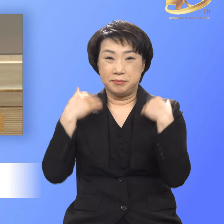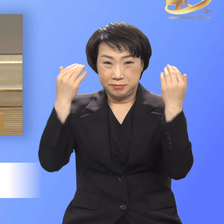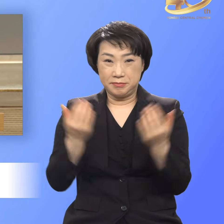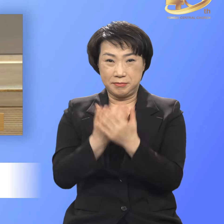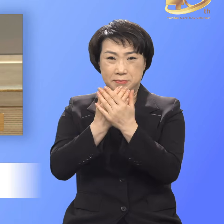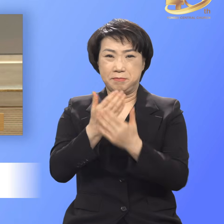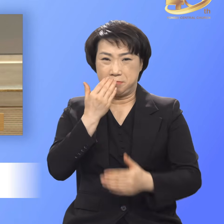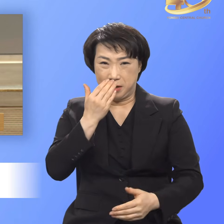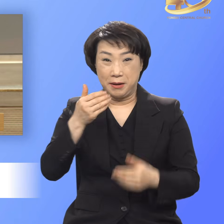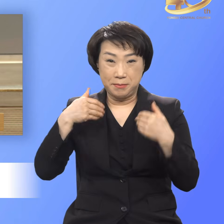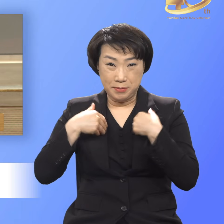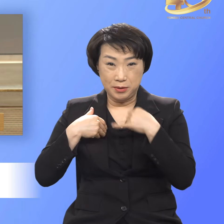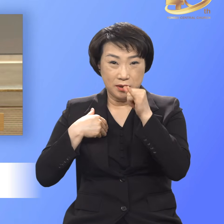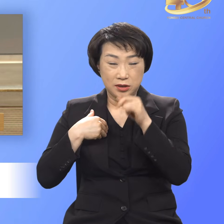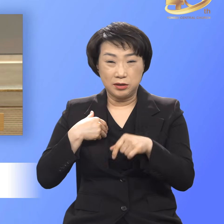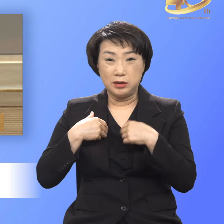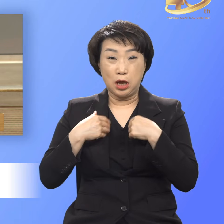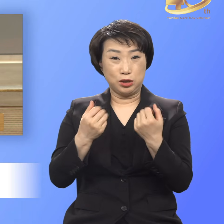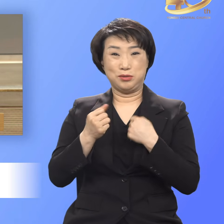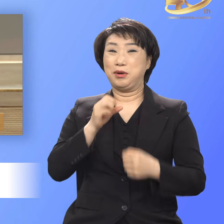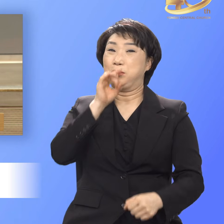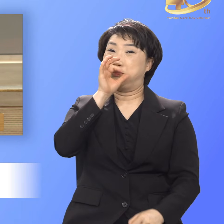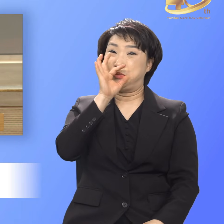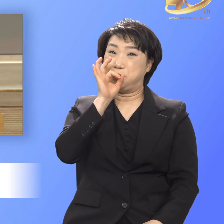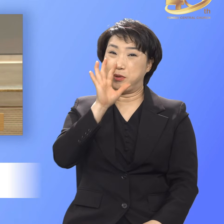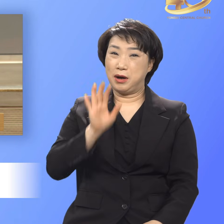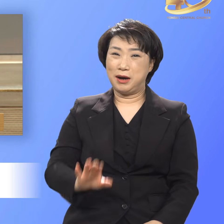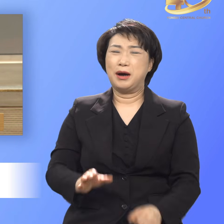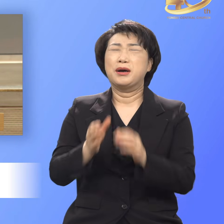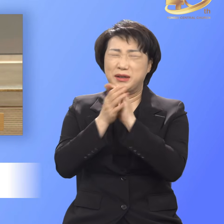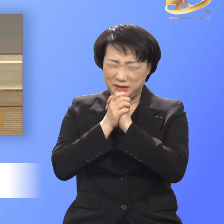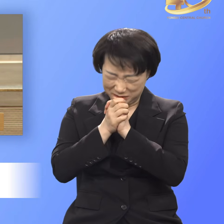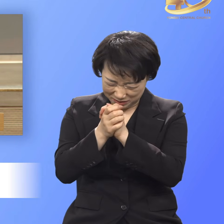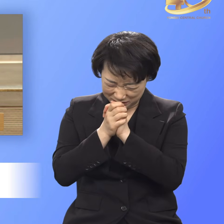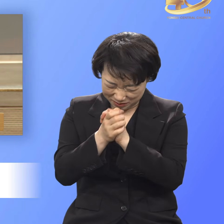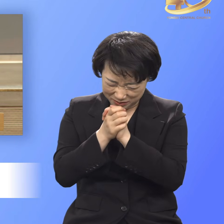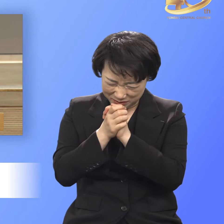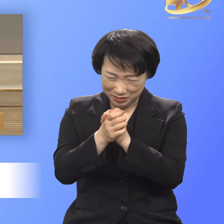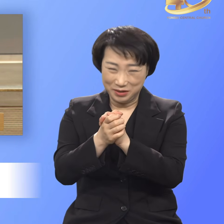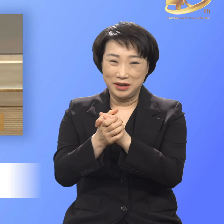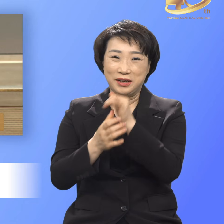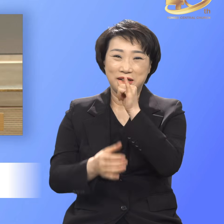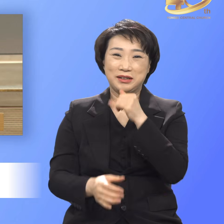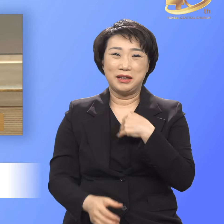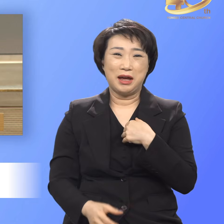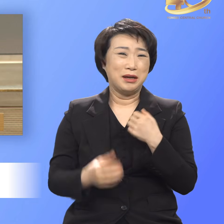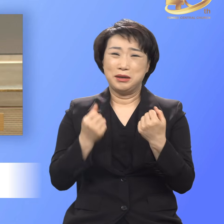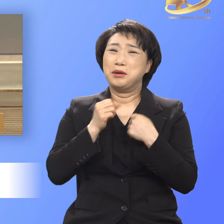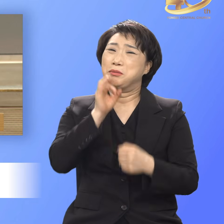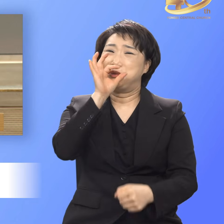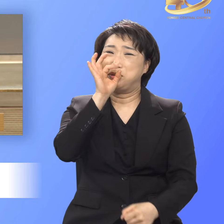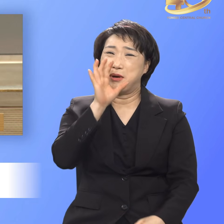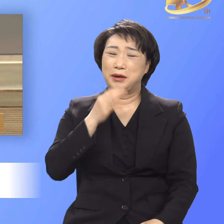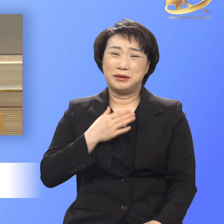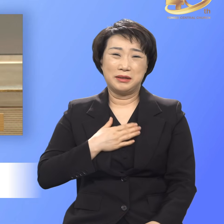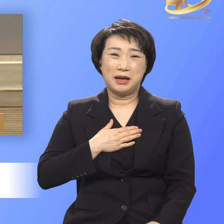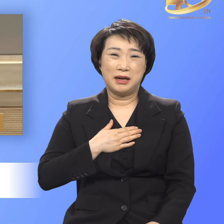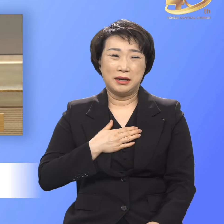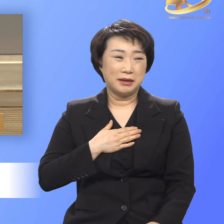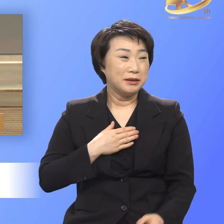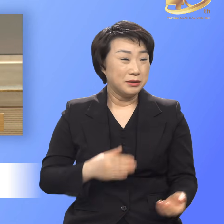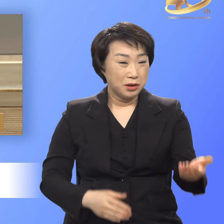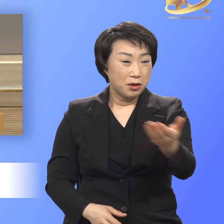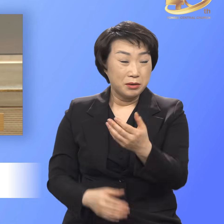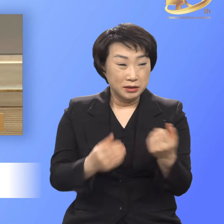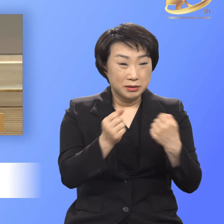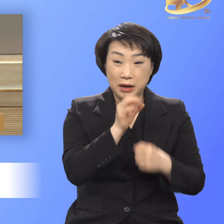된다. 내 힘으로 안 되니까 기도하는 거예요. 내 힘으로 안 되니까. 여러분이